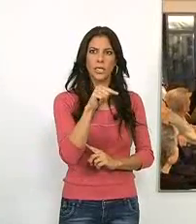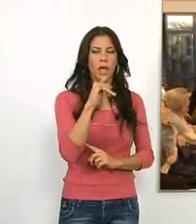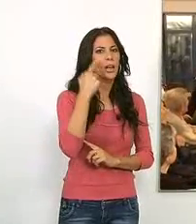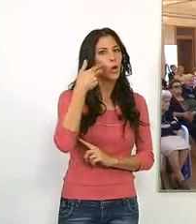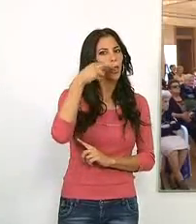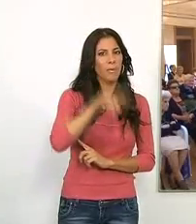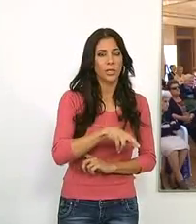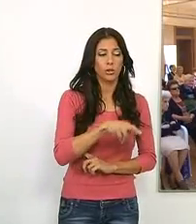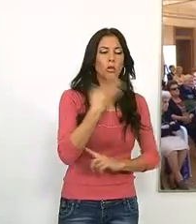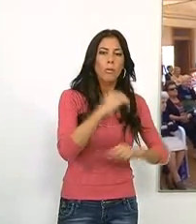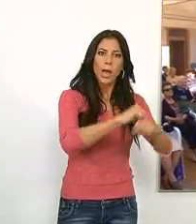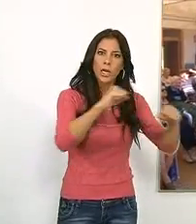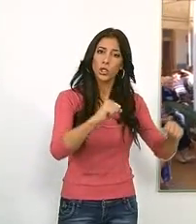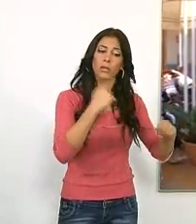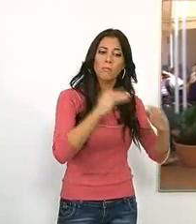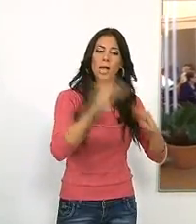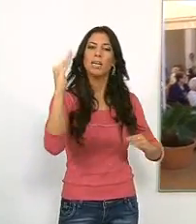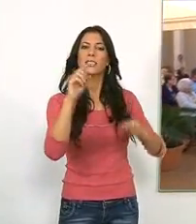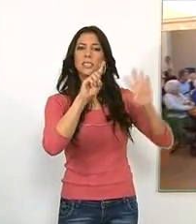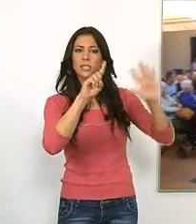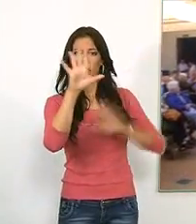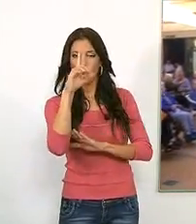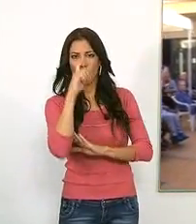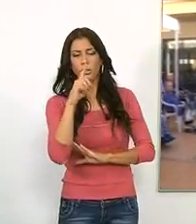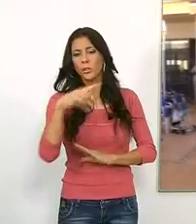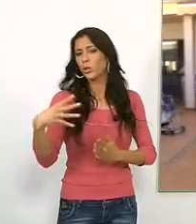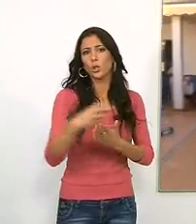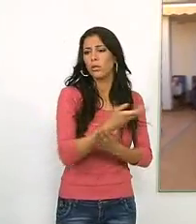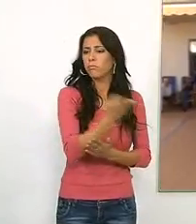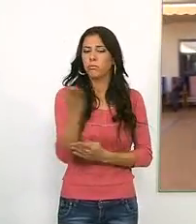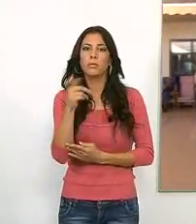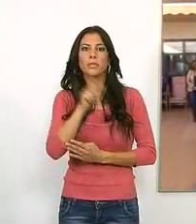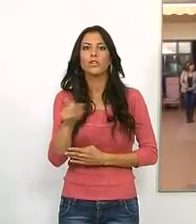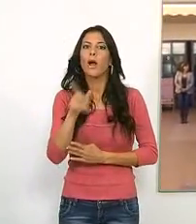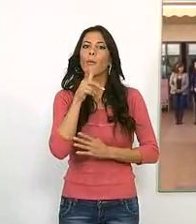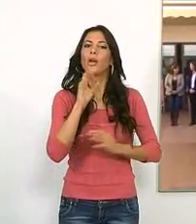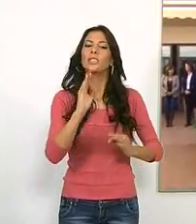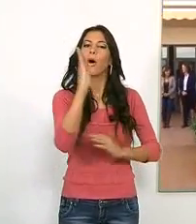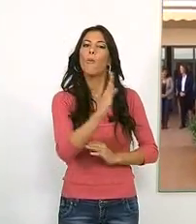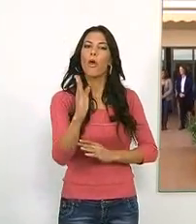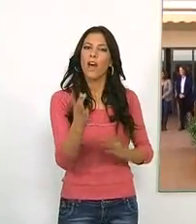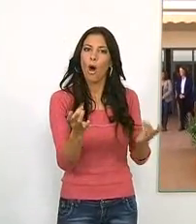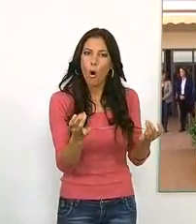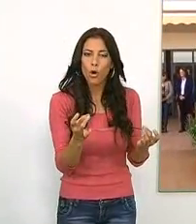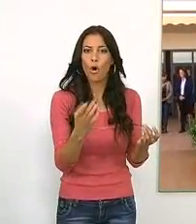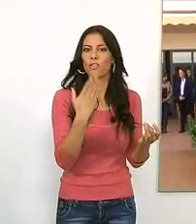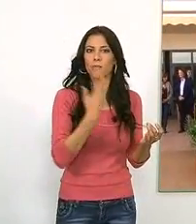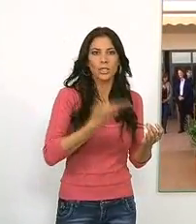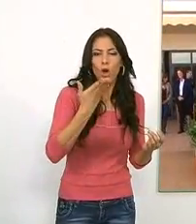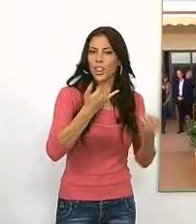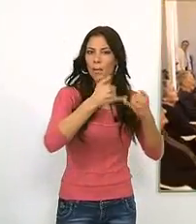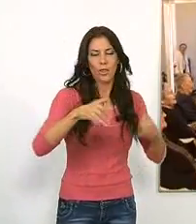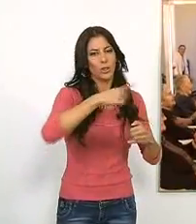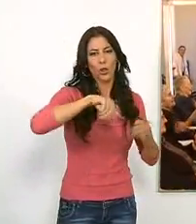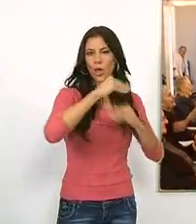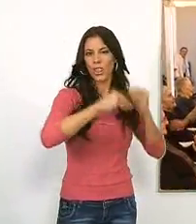un reconocimiento tanto a los mayores de 65 años como todo aquel que celebraba sus bodas de oro personas de mayor edad de las